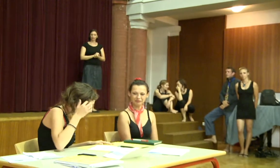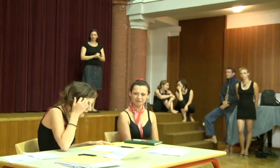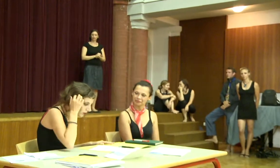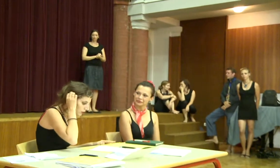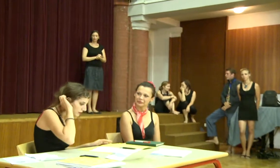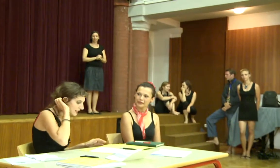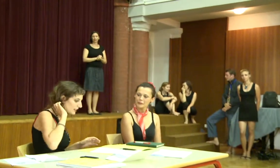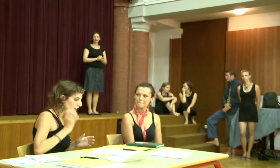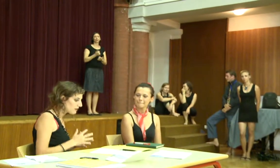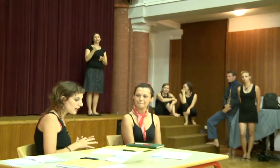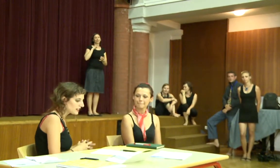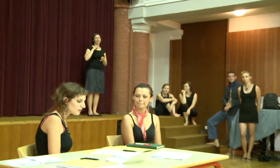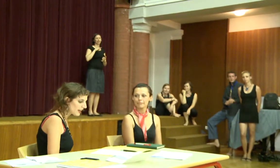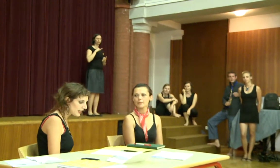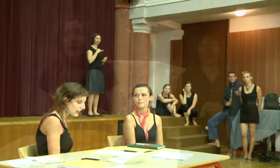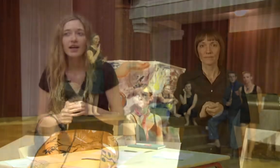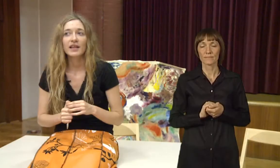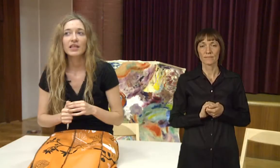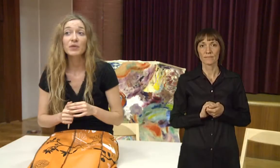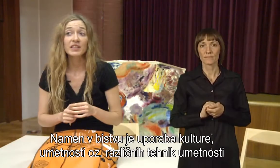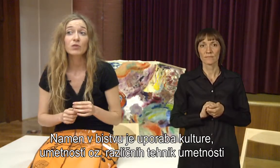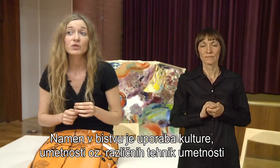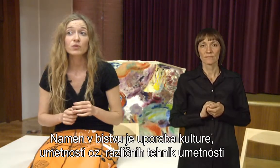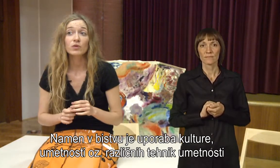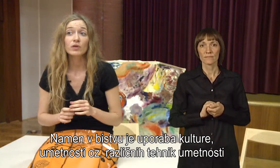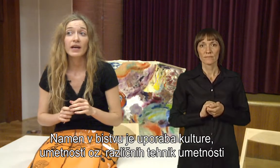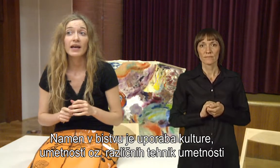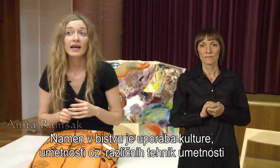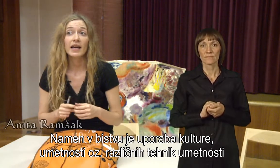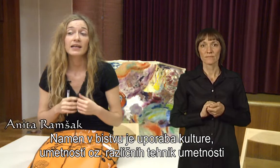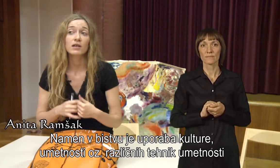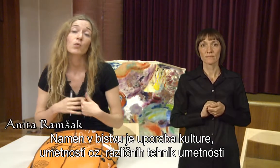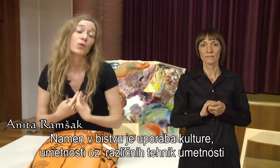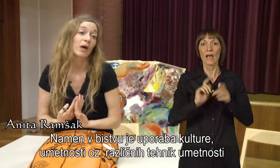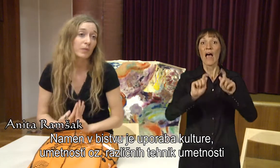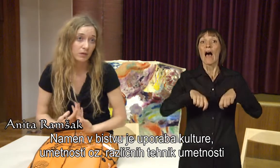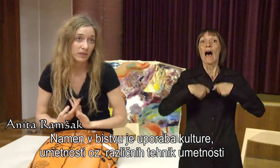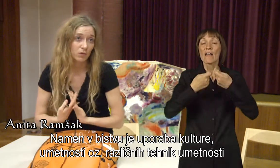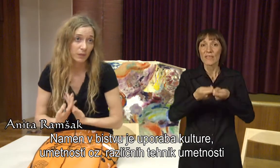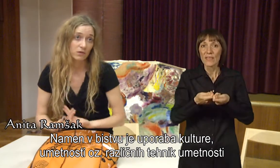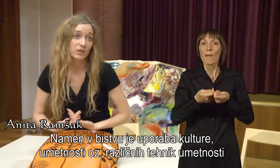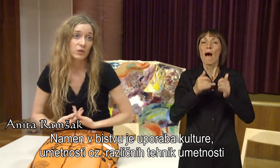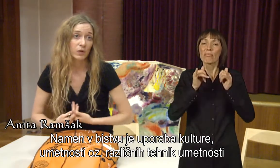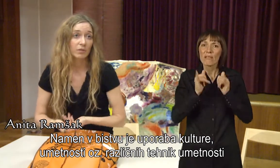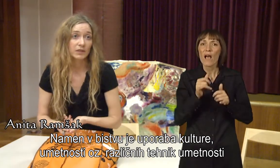Edino to me zanima 2 leti. Namen je v bistvu uporaba prav te umetnosti, uporaba te